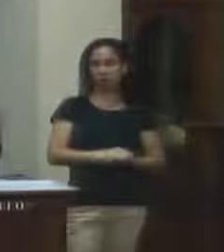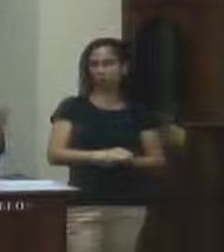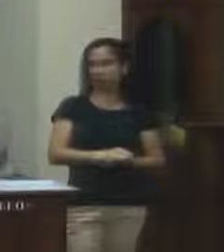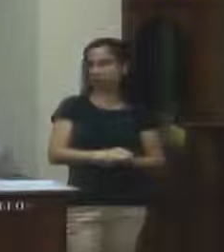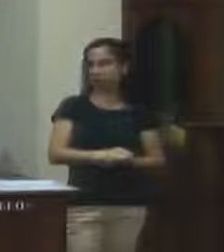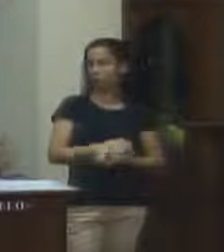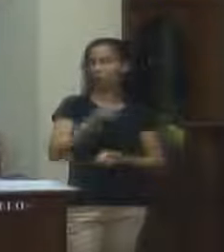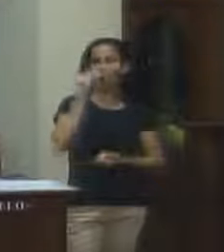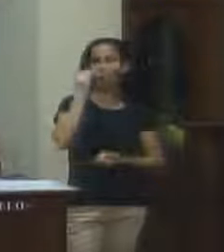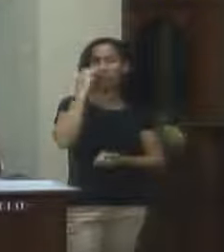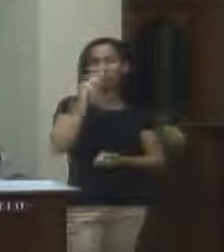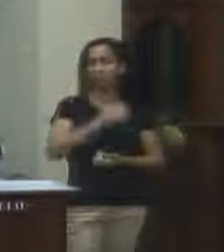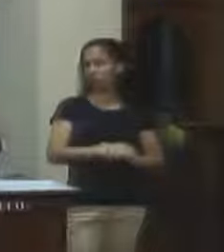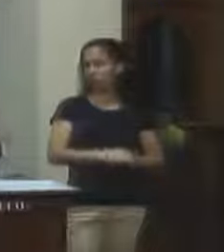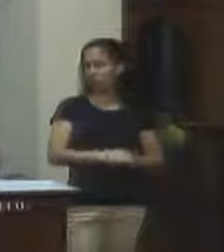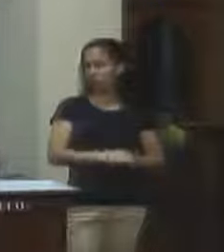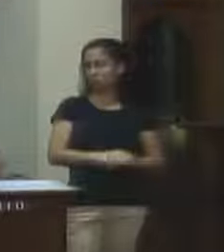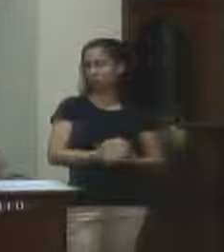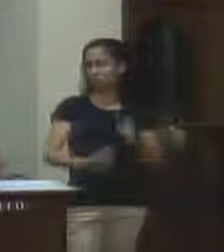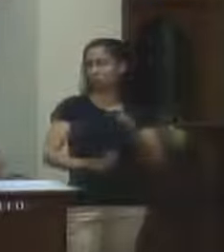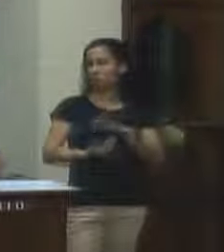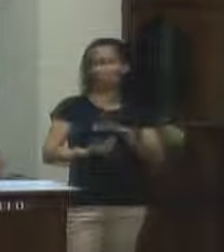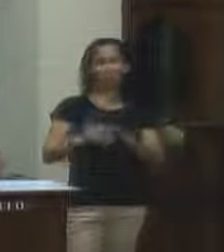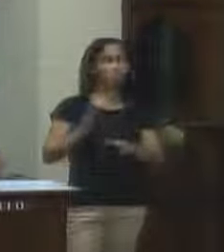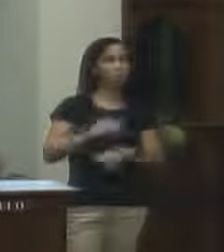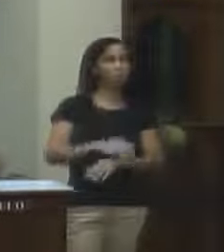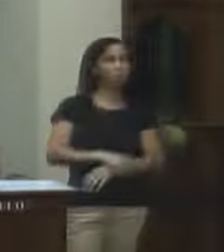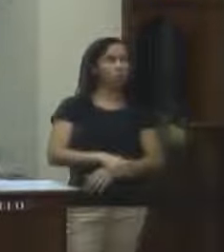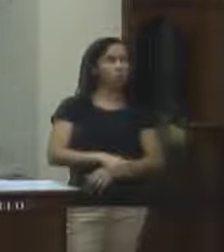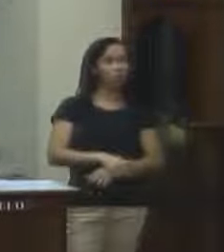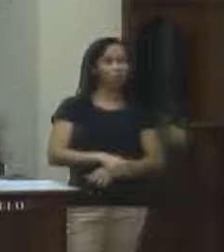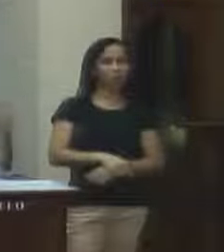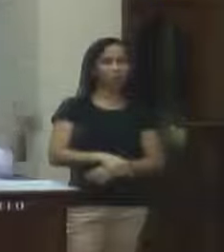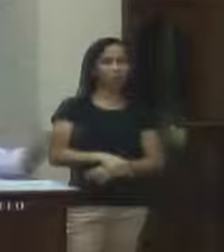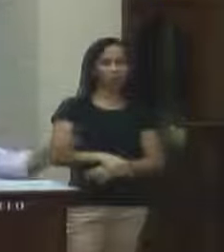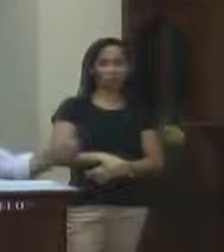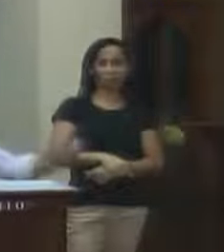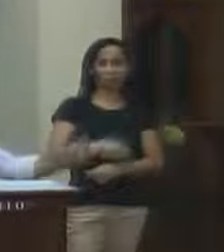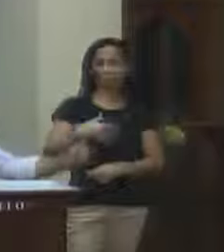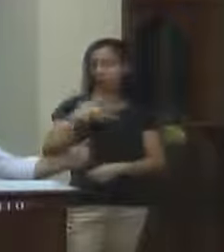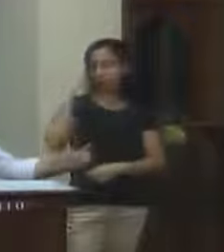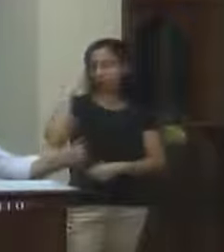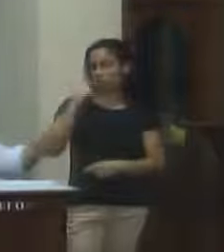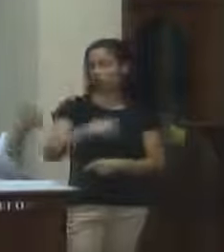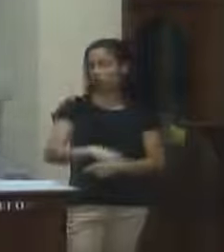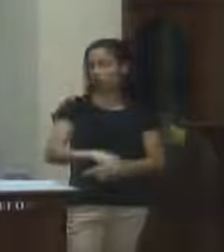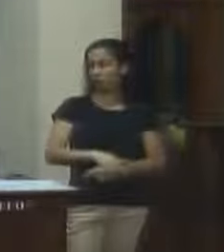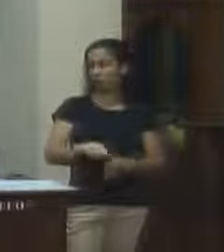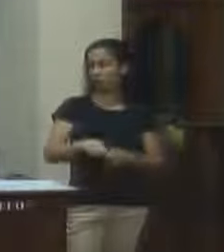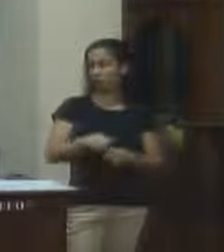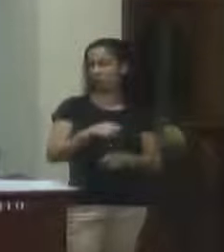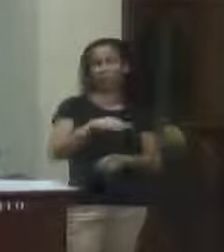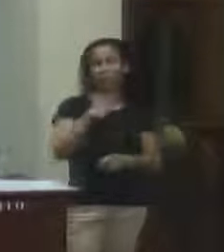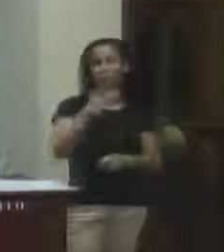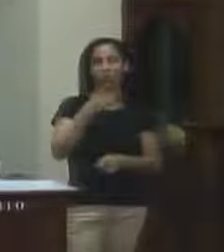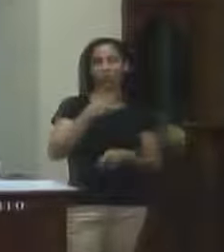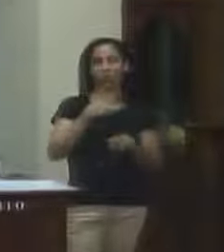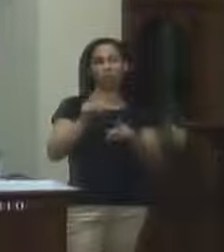pela experiência... Né, pelo tempo já, então, em relação a isso, eu acho que a Vossa Senhoria e tanto a